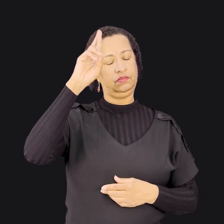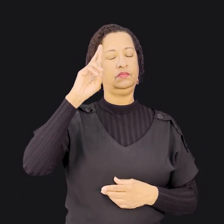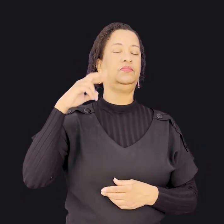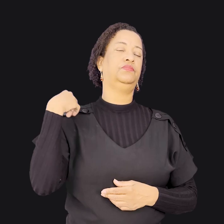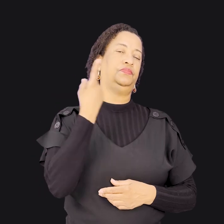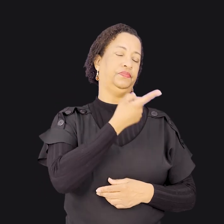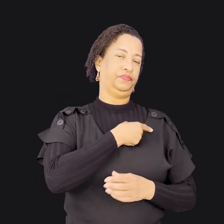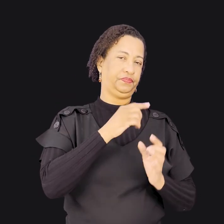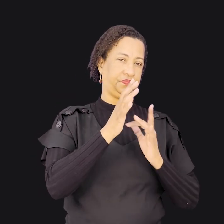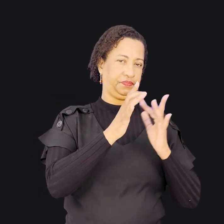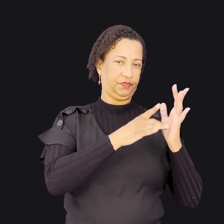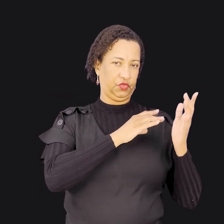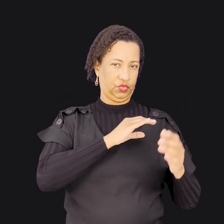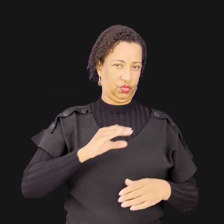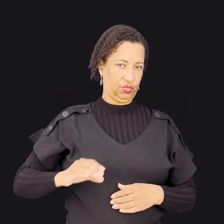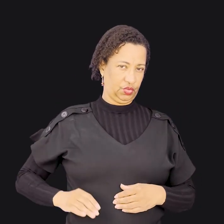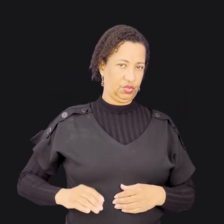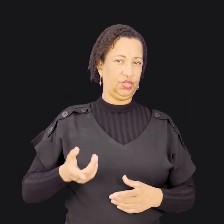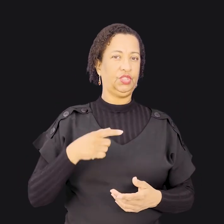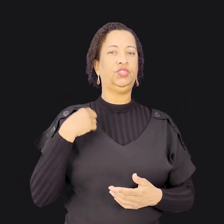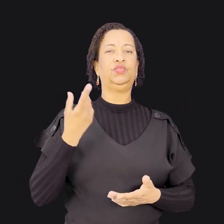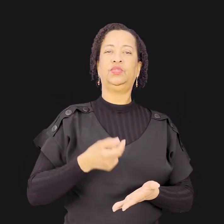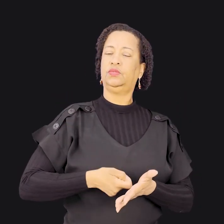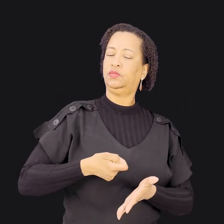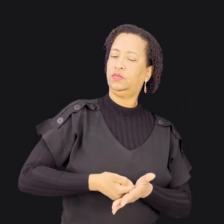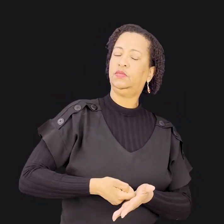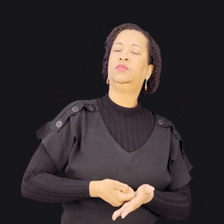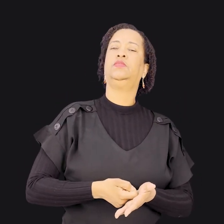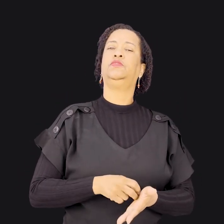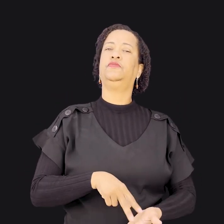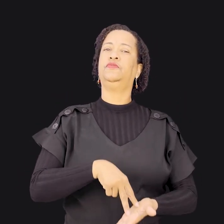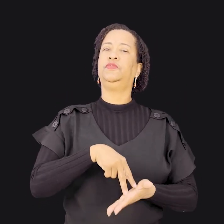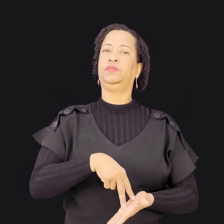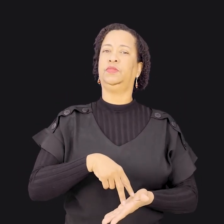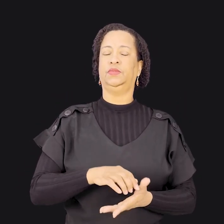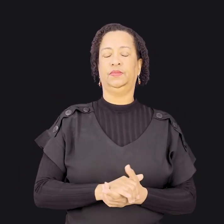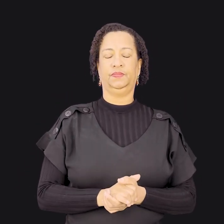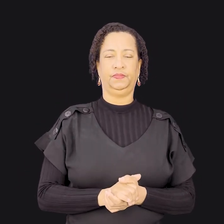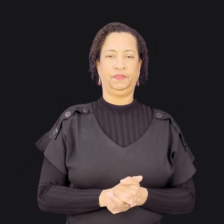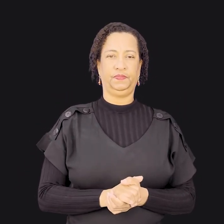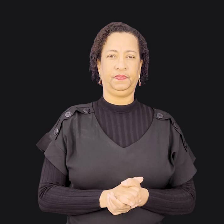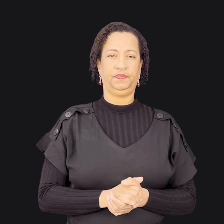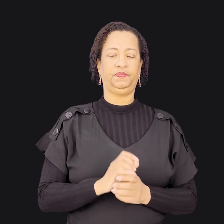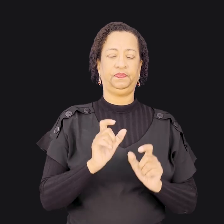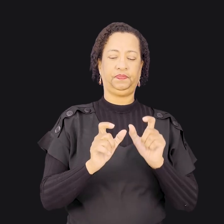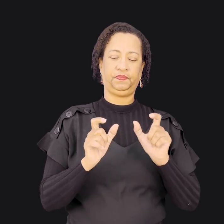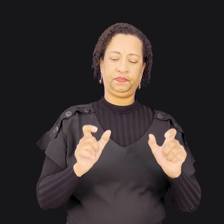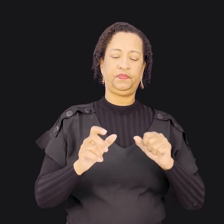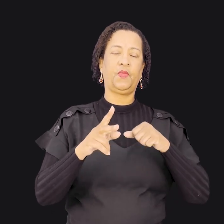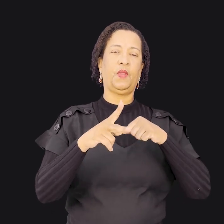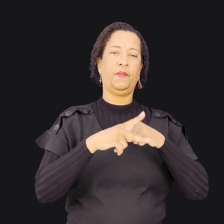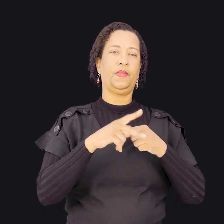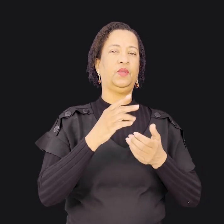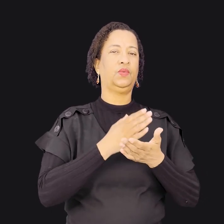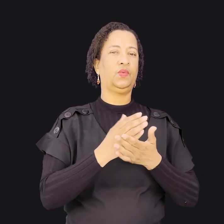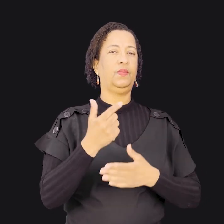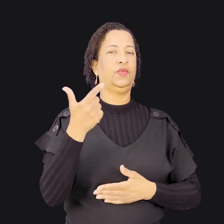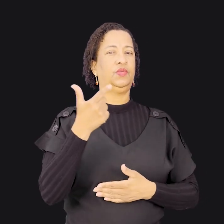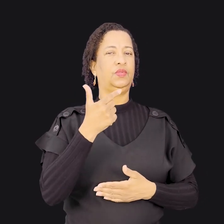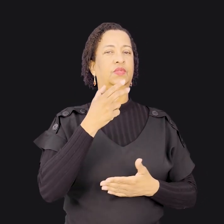Jesus Cristo, sejam inoperantes e improdutivos. Foi com essas palavras que Pedro iniciou sua